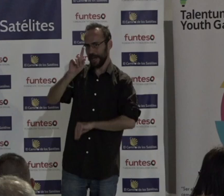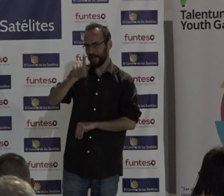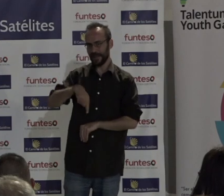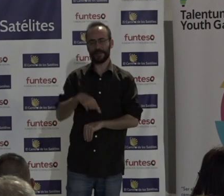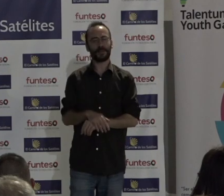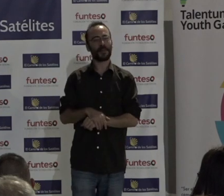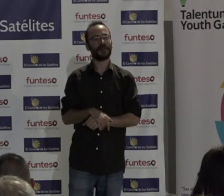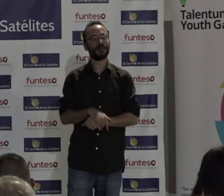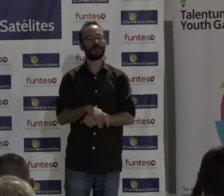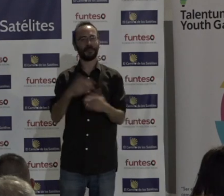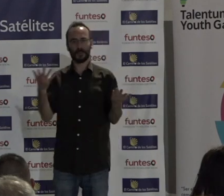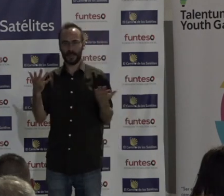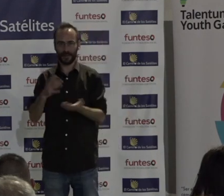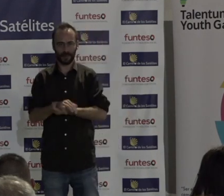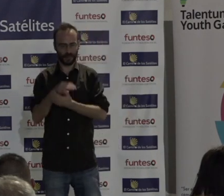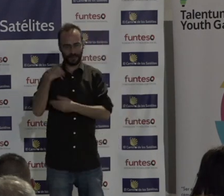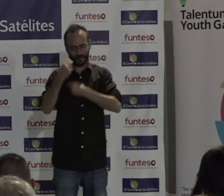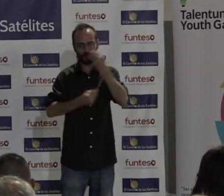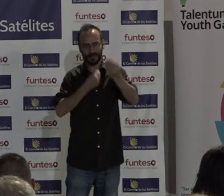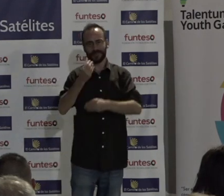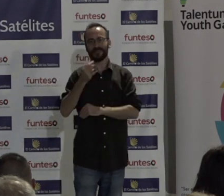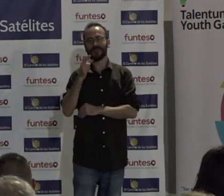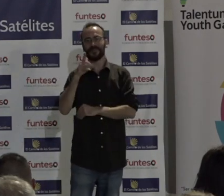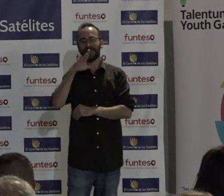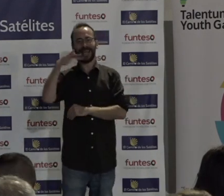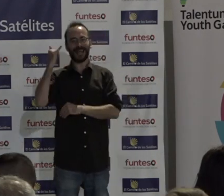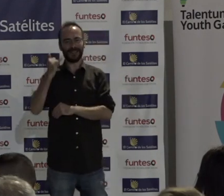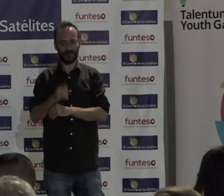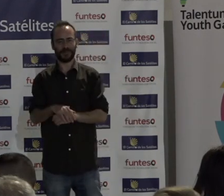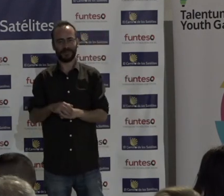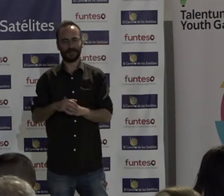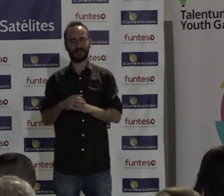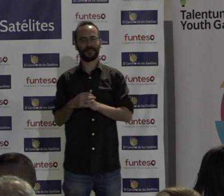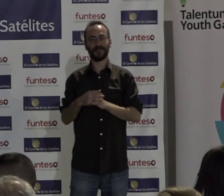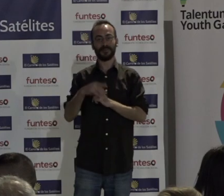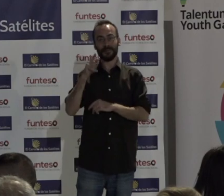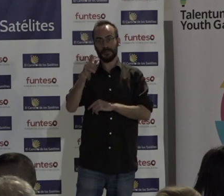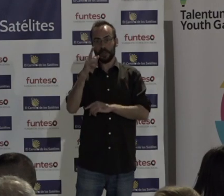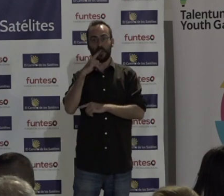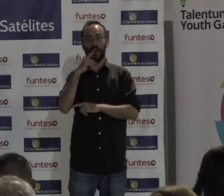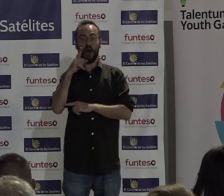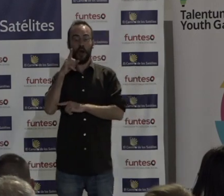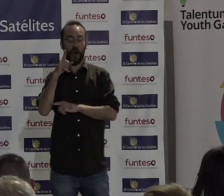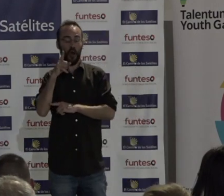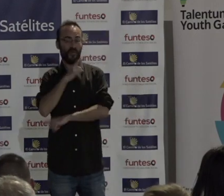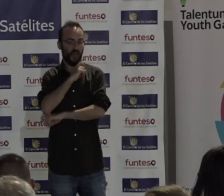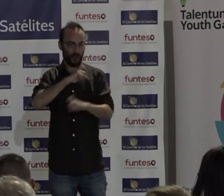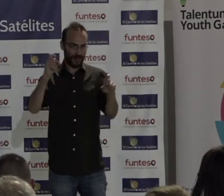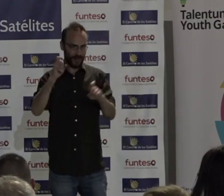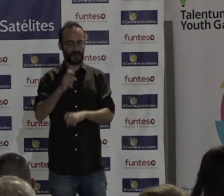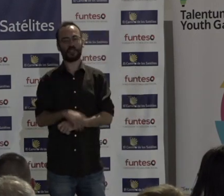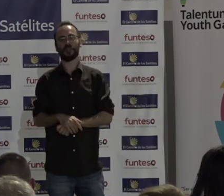arena. Bueno, esto es lo que hacemos Talentum Youth y hemos conocido a Funteso por casualidades de la vida, más